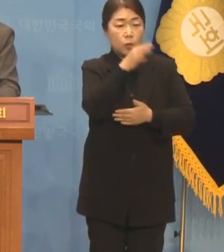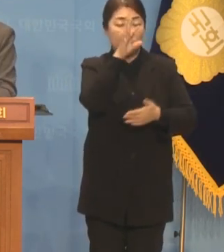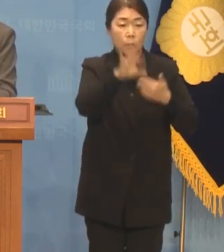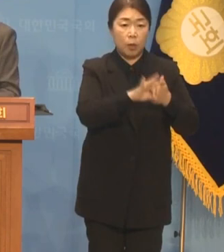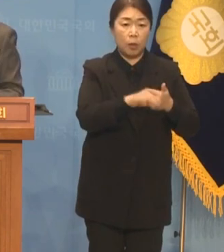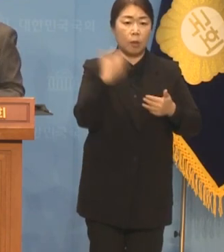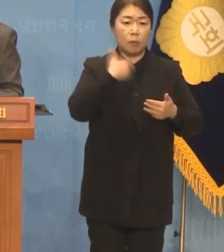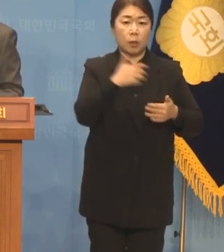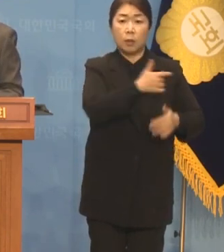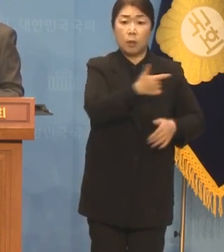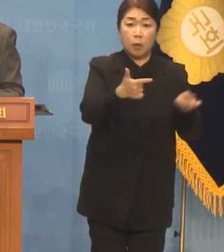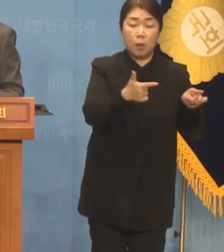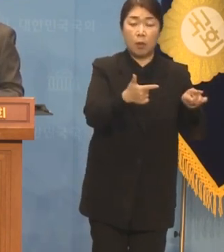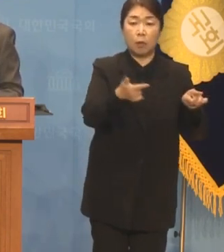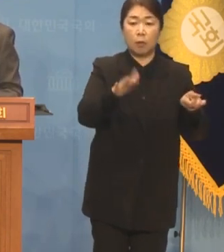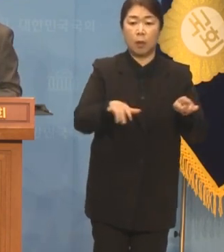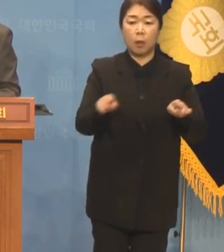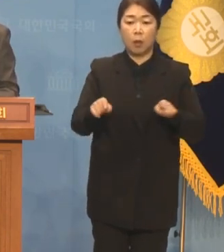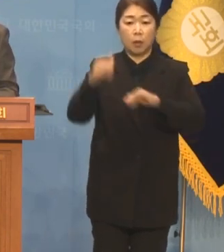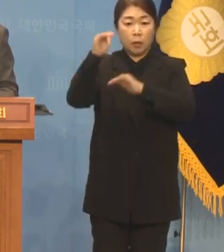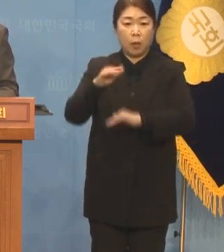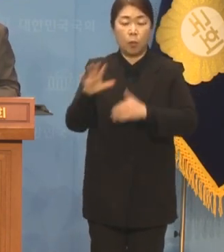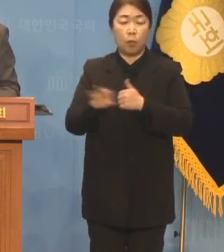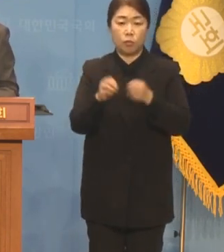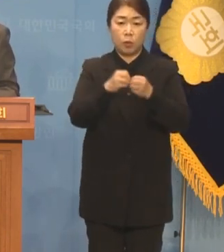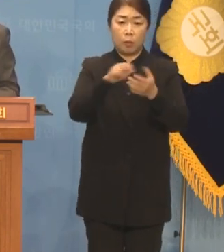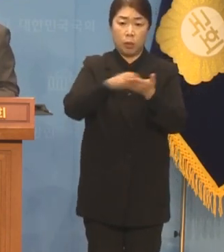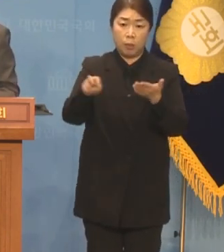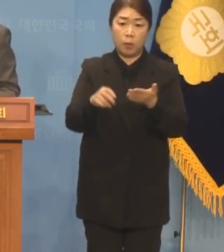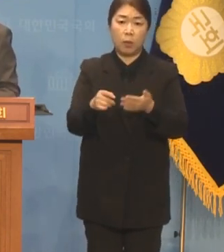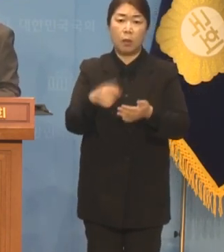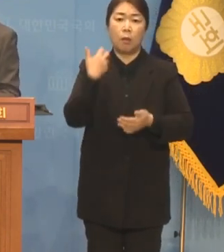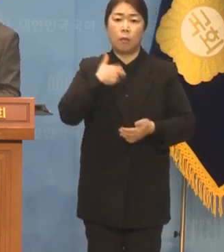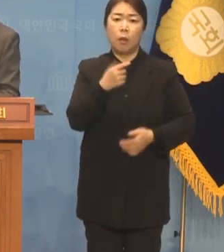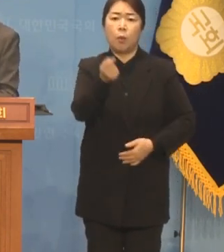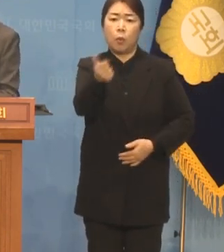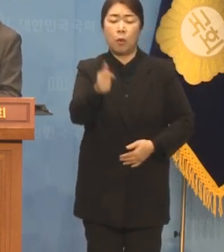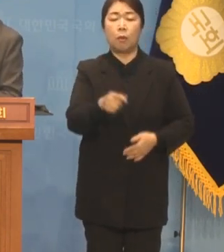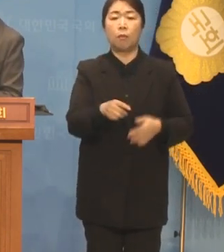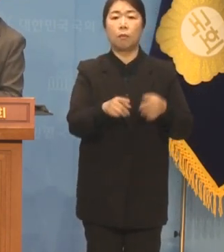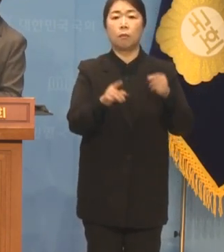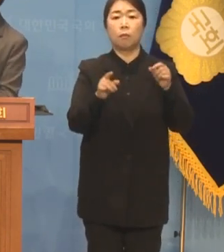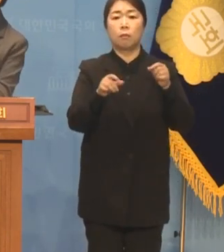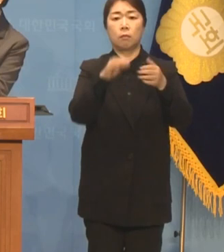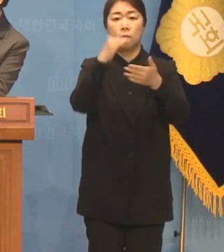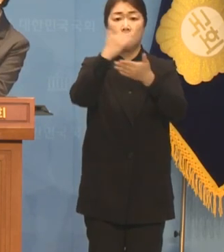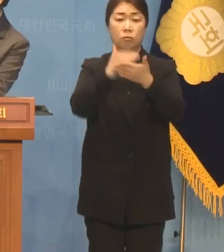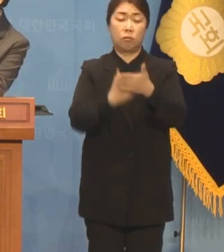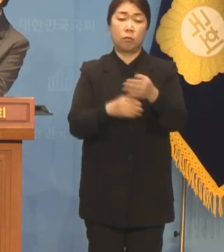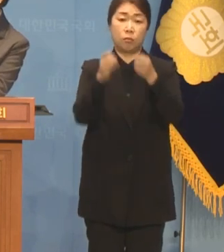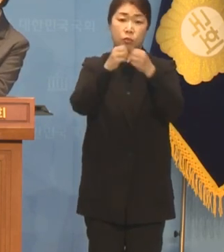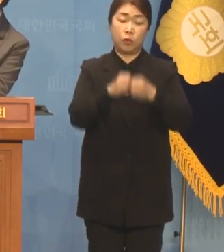보면 출혈이 적다라고 기재가 되어 있고요. 그리고 또